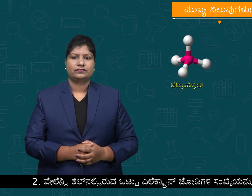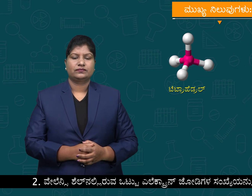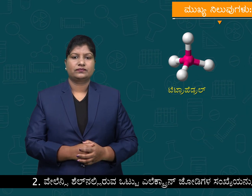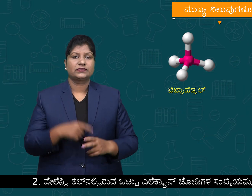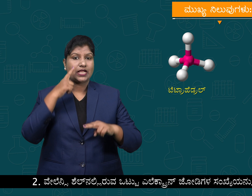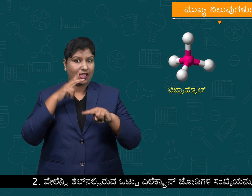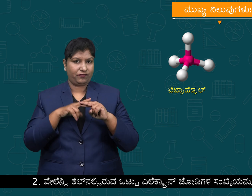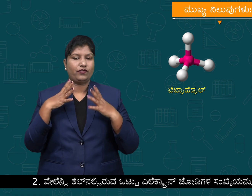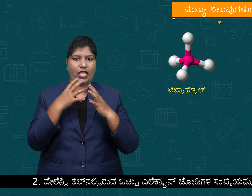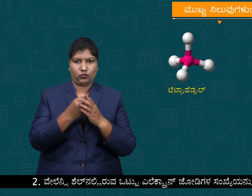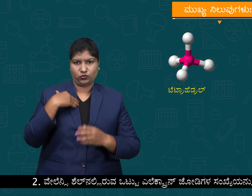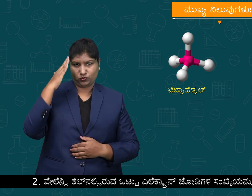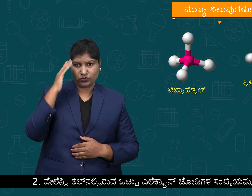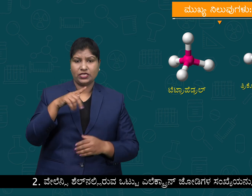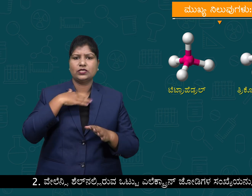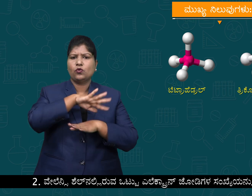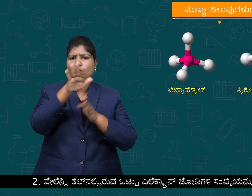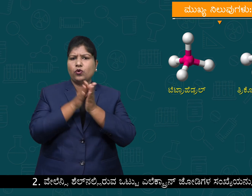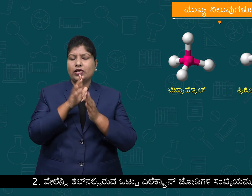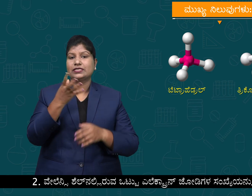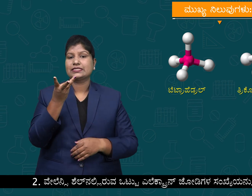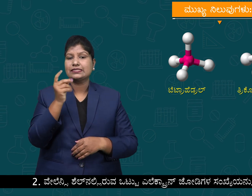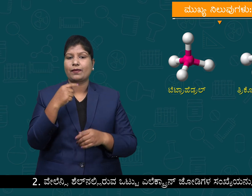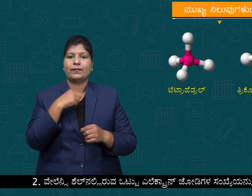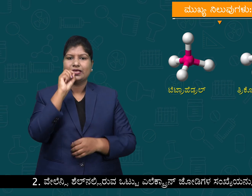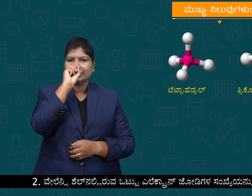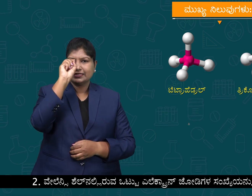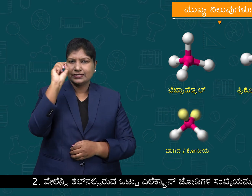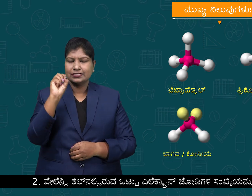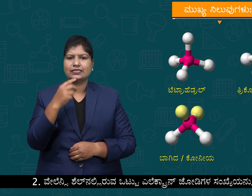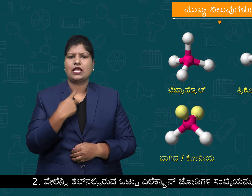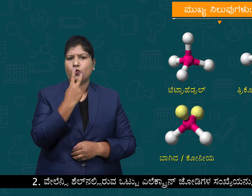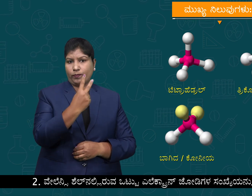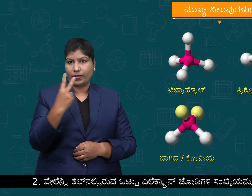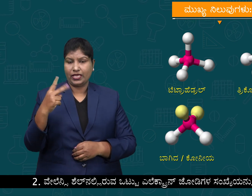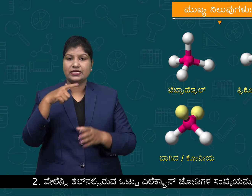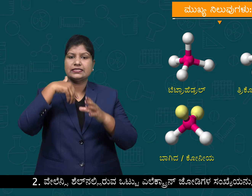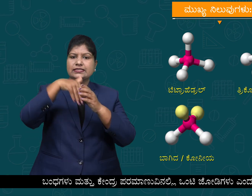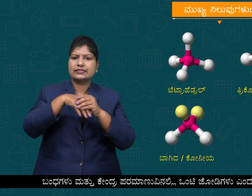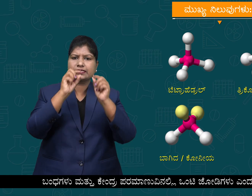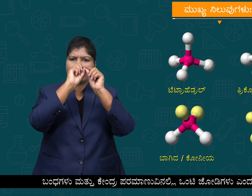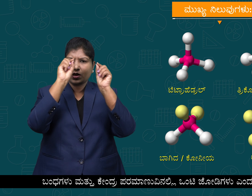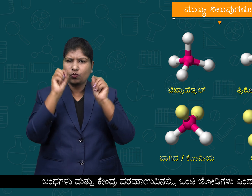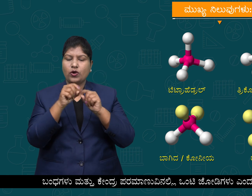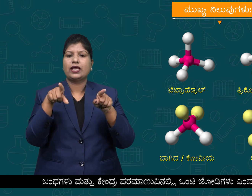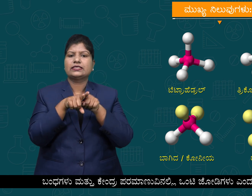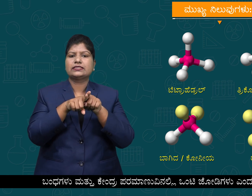2. ವೇಲೆನ್ಸಿ ಶೆಲ್ನಲ್ಲಿರುವ ಒಟ್ಟು ಎಲೆಕ್ಟ್ರಾನ್ ಜೋಡಿಗಳ ಸಂಖ್ಯೆಯನ್ನು ಕೋವೆಲೆನ್ಸಿಯ ಬಂಧಗಳು ಮತ್ತು